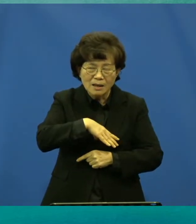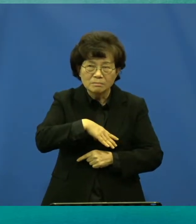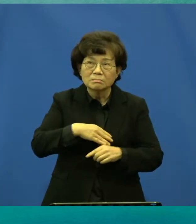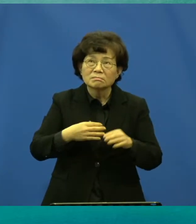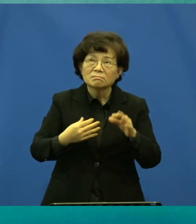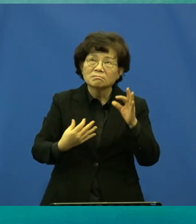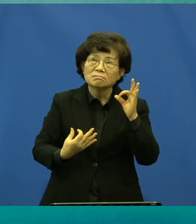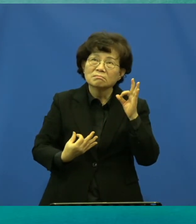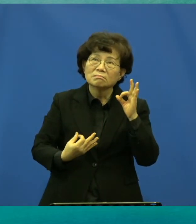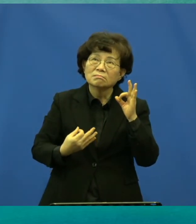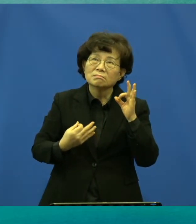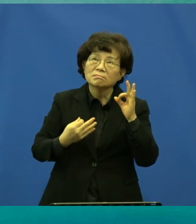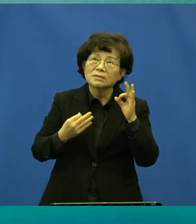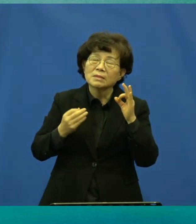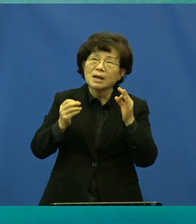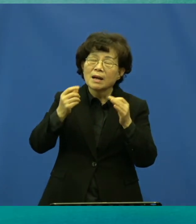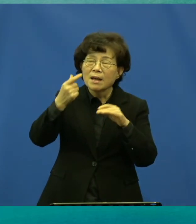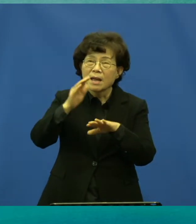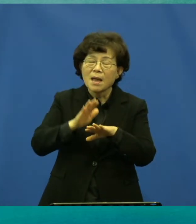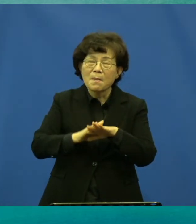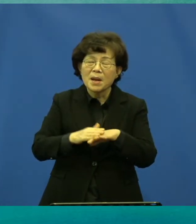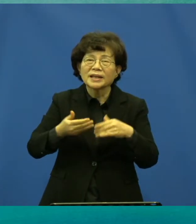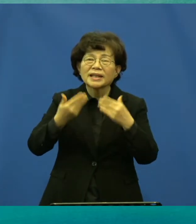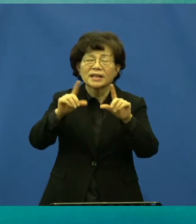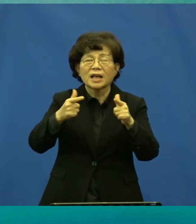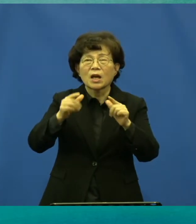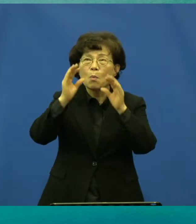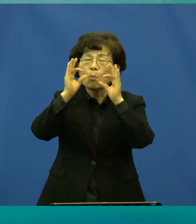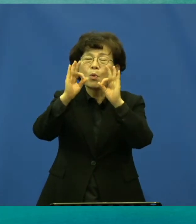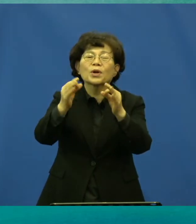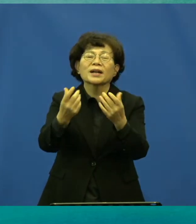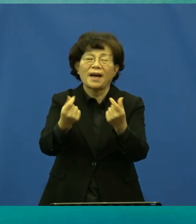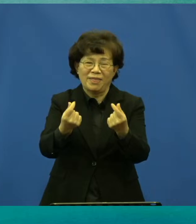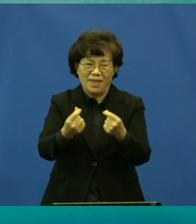거예요. 찬양을 하는데 입이 열리지 않아. 다 싫어.